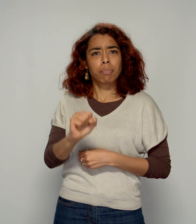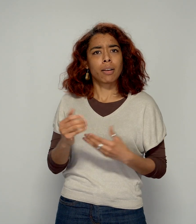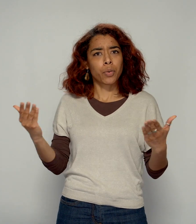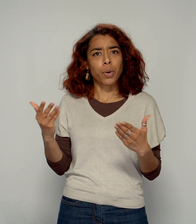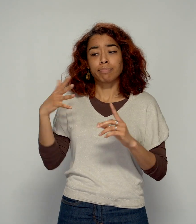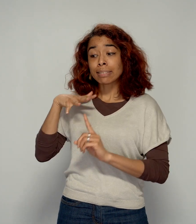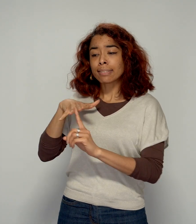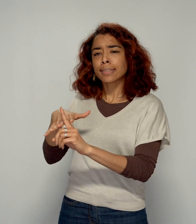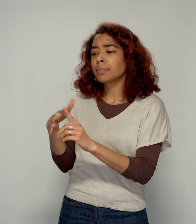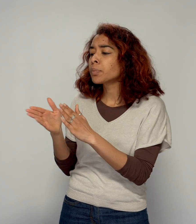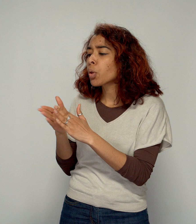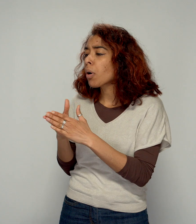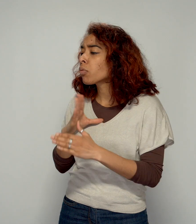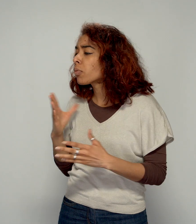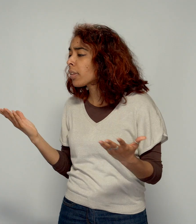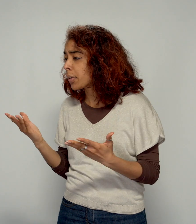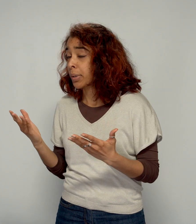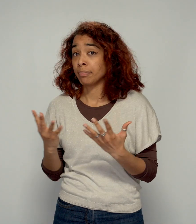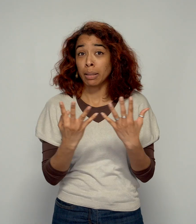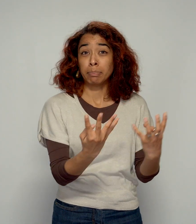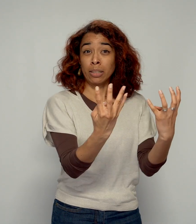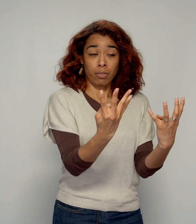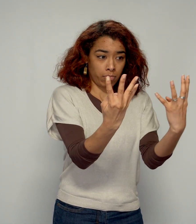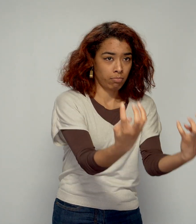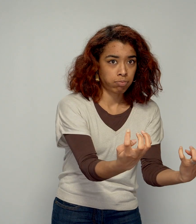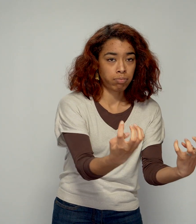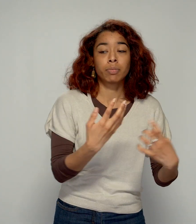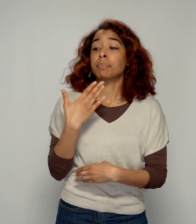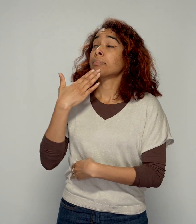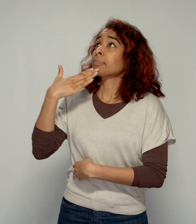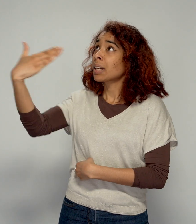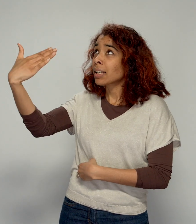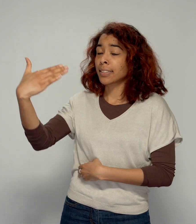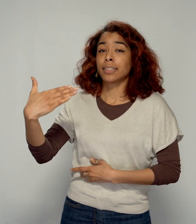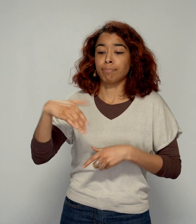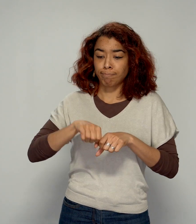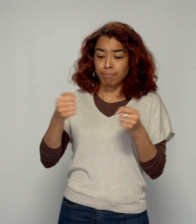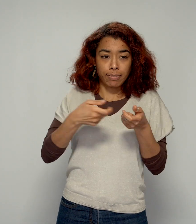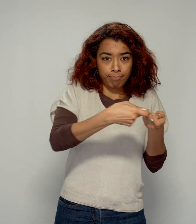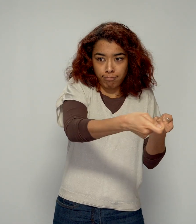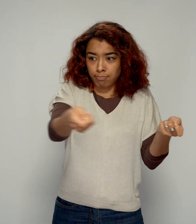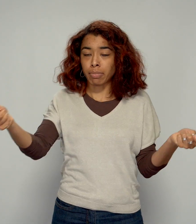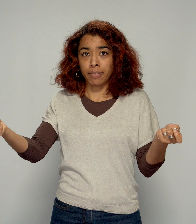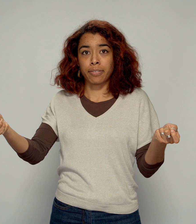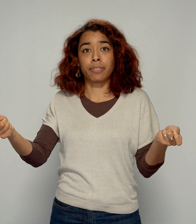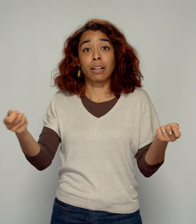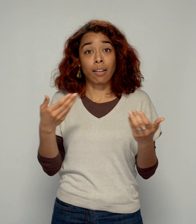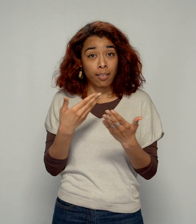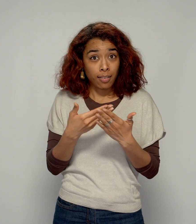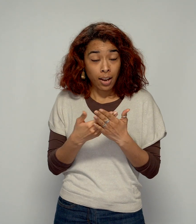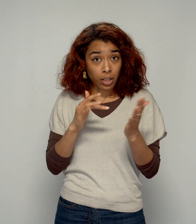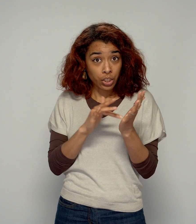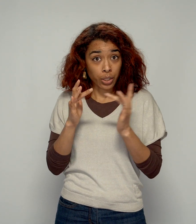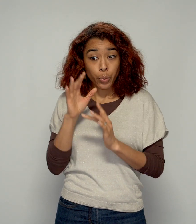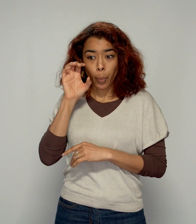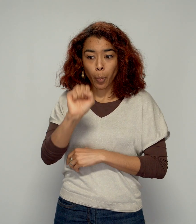avoir demandé aux disciples ce qu'ils avaient dans leurs mains, il fit asseoir la foule, puis, après avoir rendu grâce, les rompit et les fit distribuer. Dans ce passage,